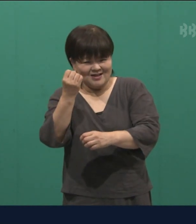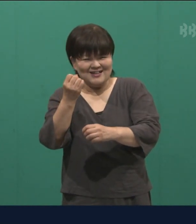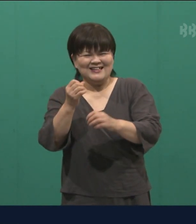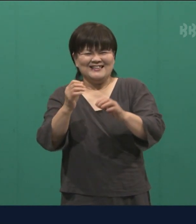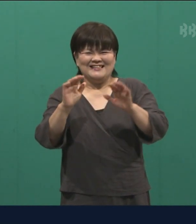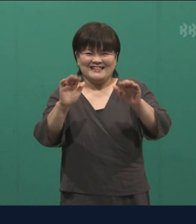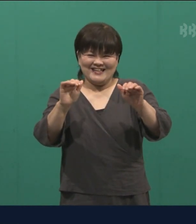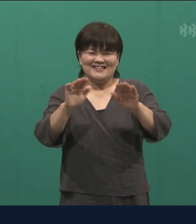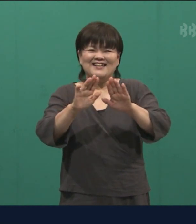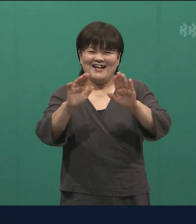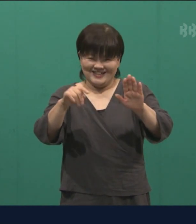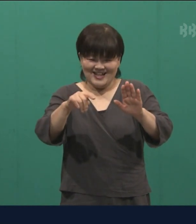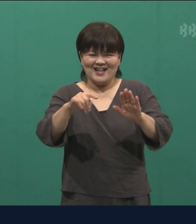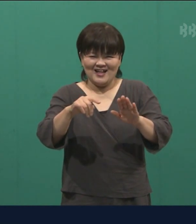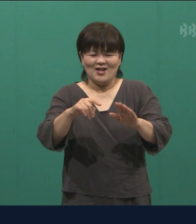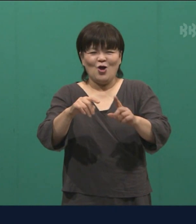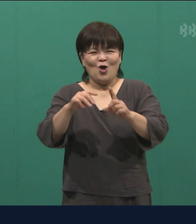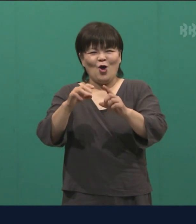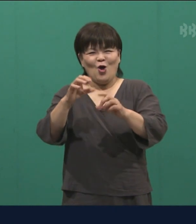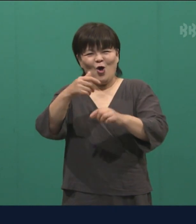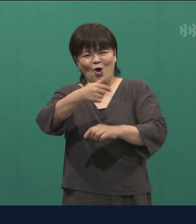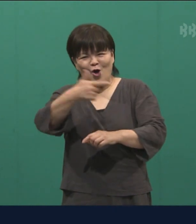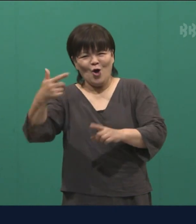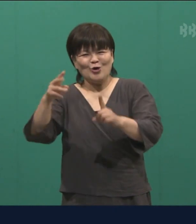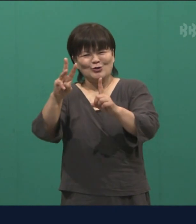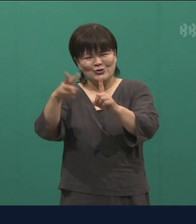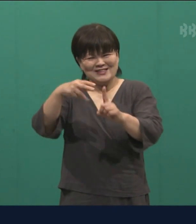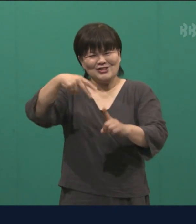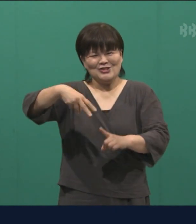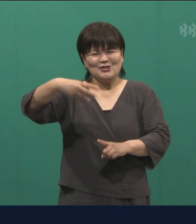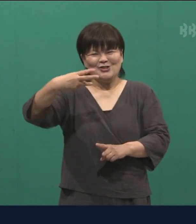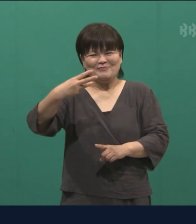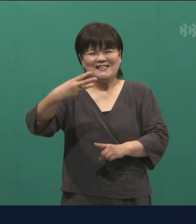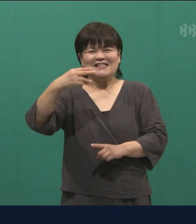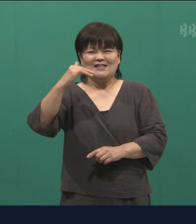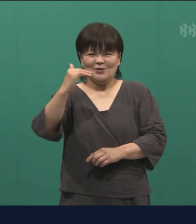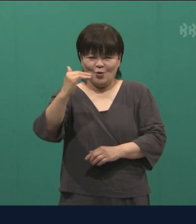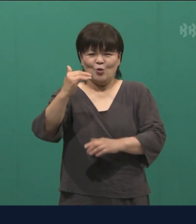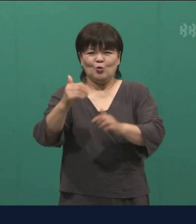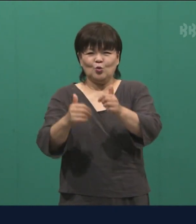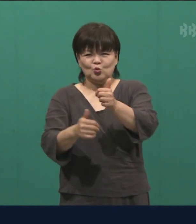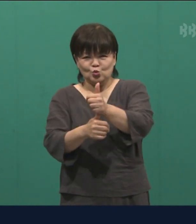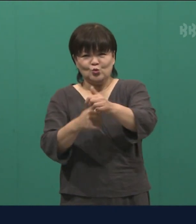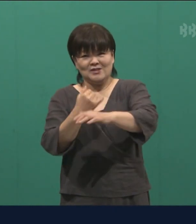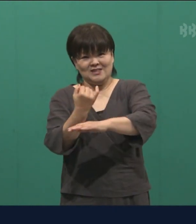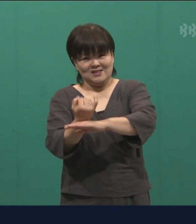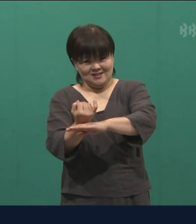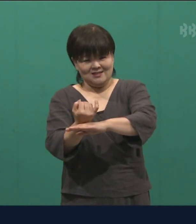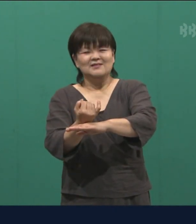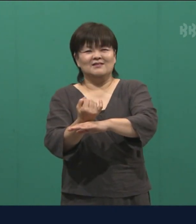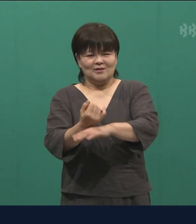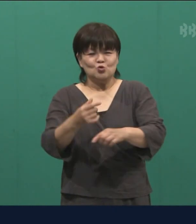40周年を記念した式典が開かれ、大杉澄子副知事や